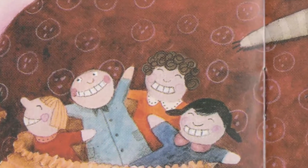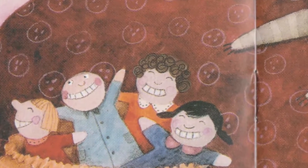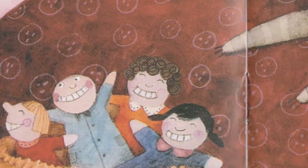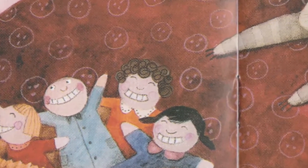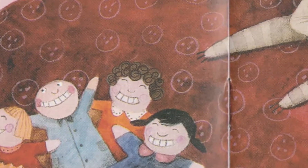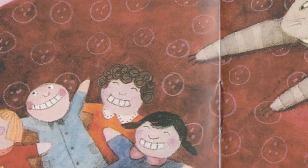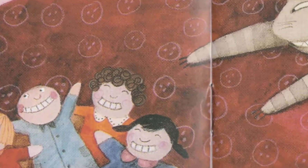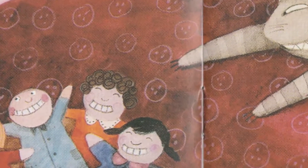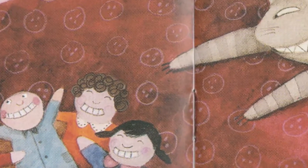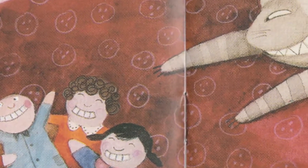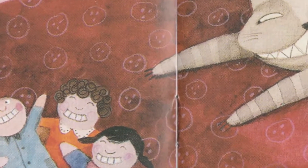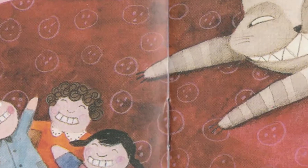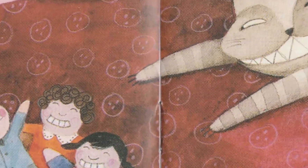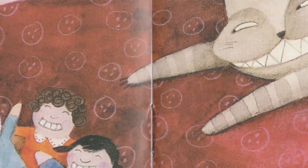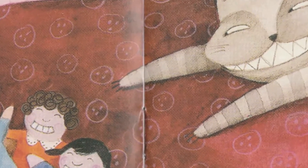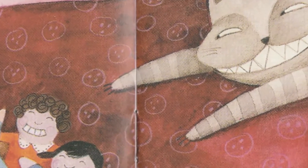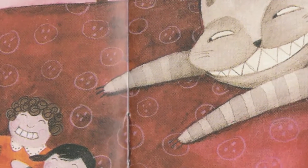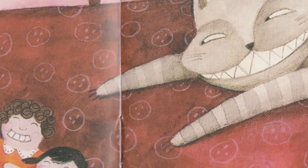e